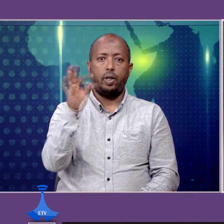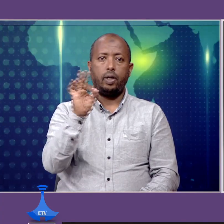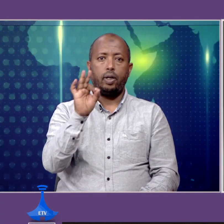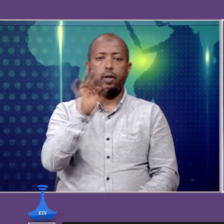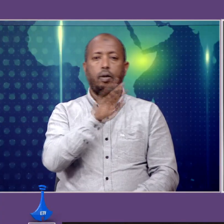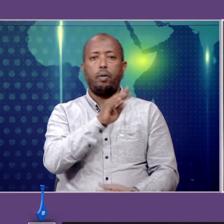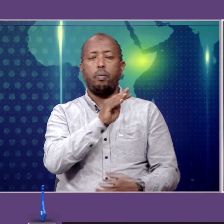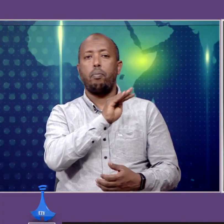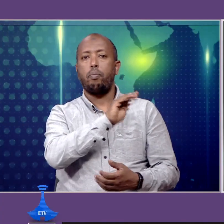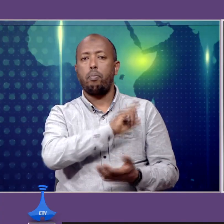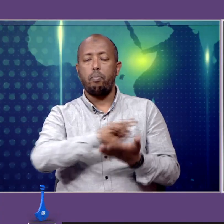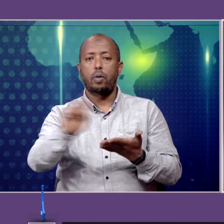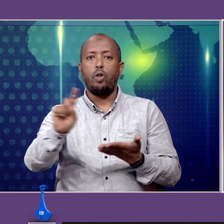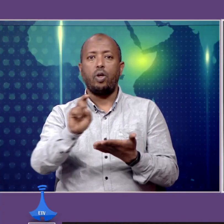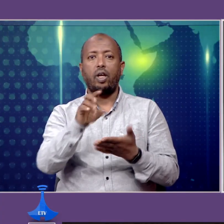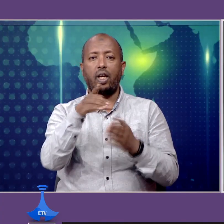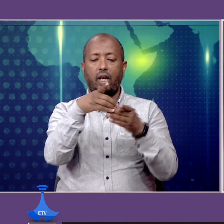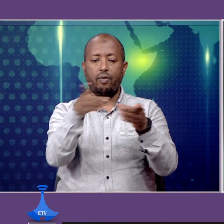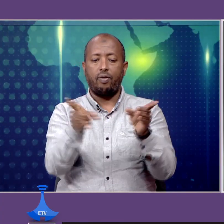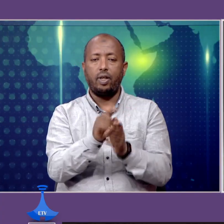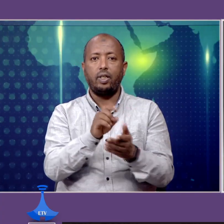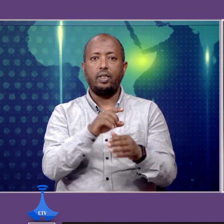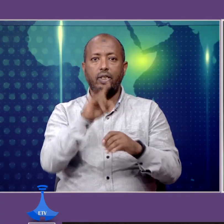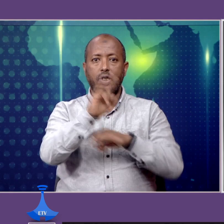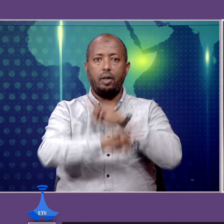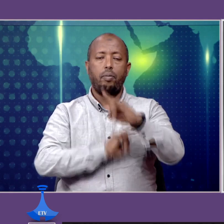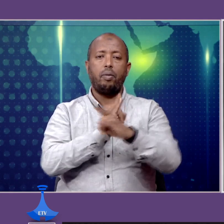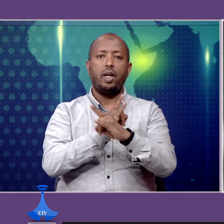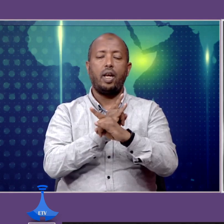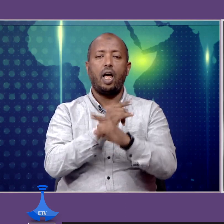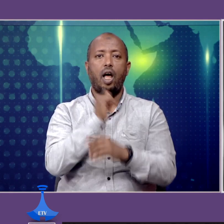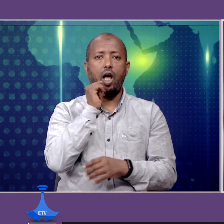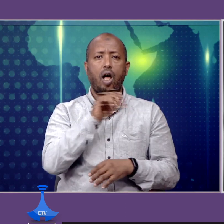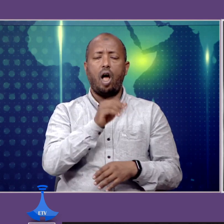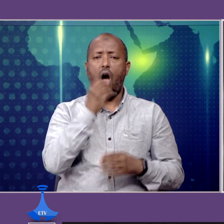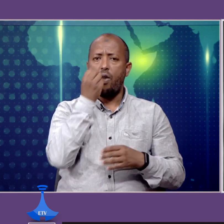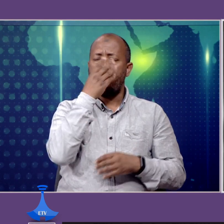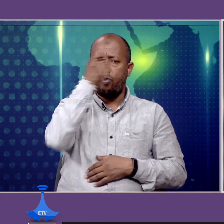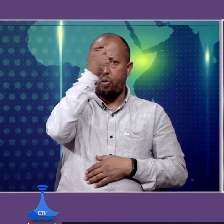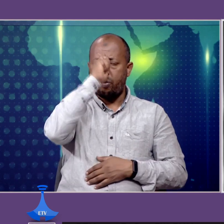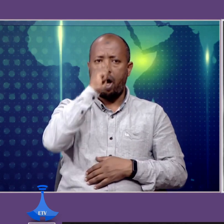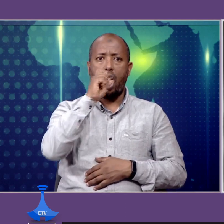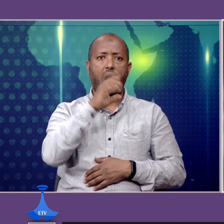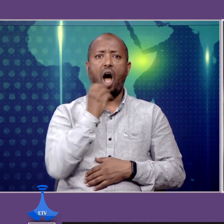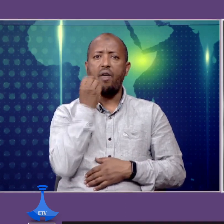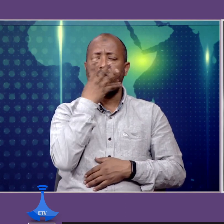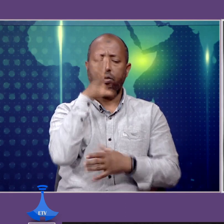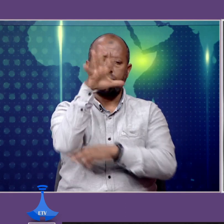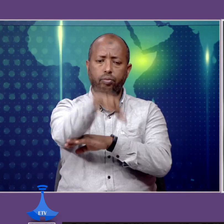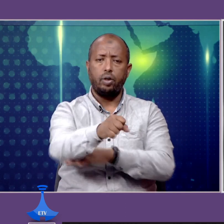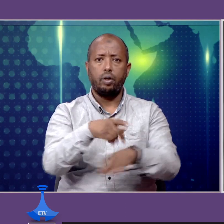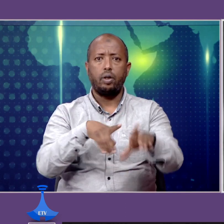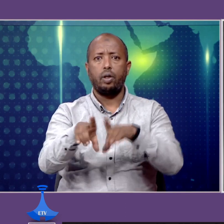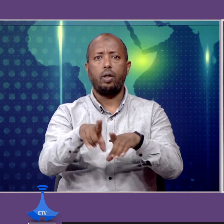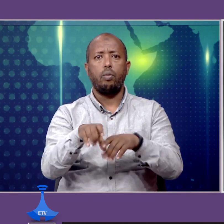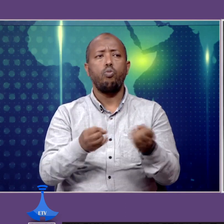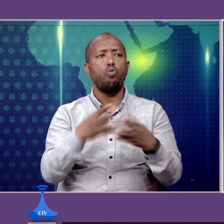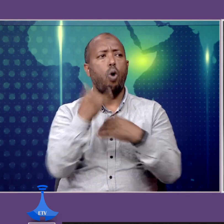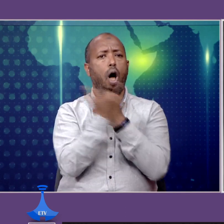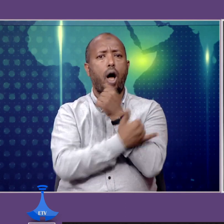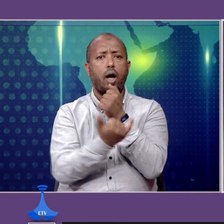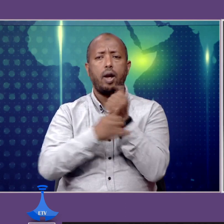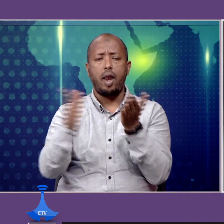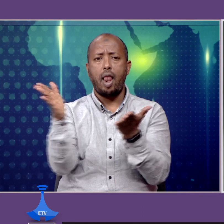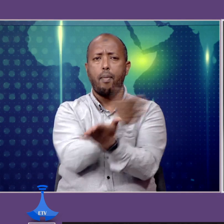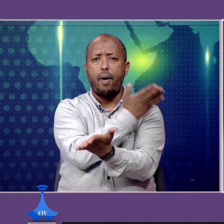በ19ኛው መቶ ክፍለ ዘመን አውሮፓውያን አፍሪካን ለመቀራመት የሚያሰሩበት በርካቶችም አህጉሪቷን በየፊናው